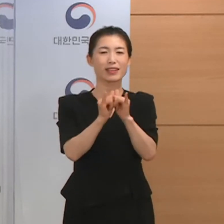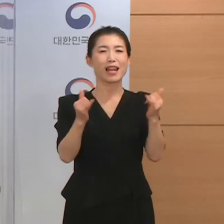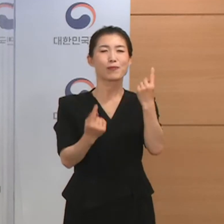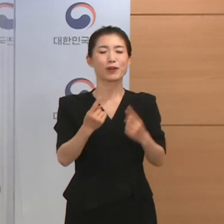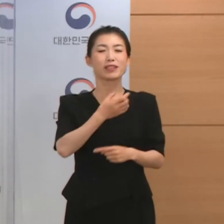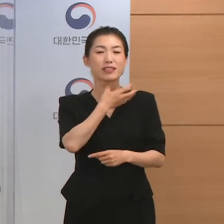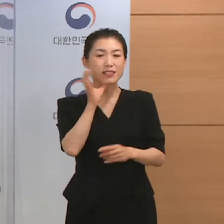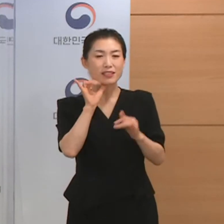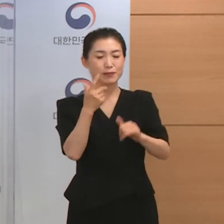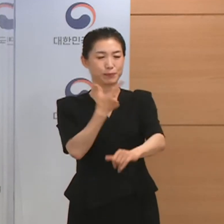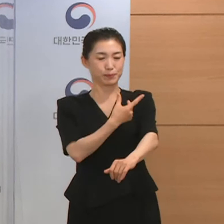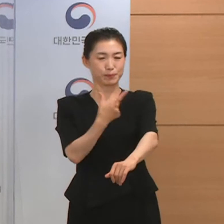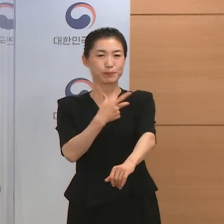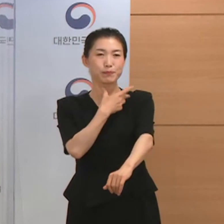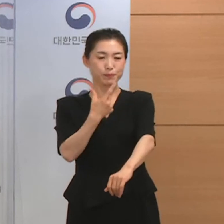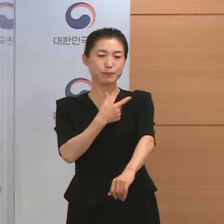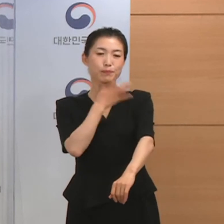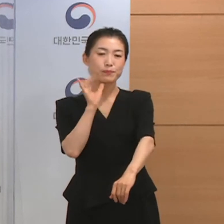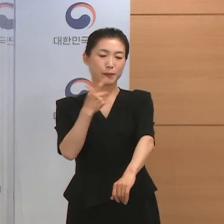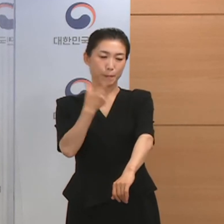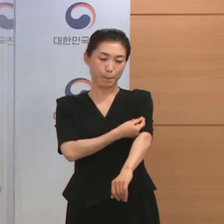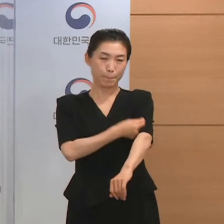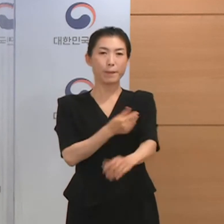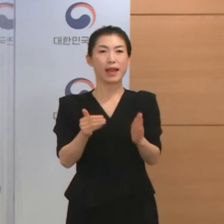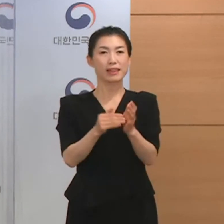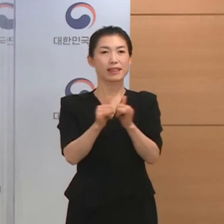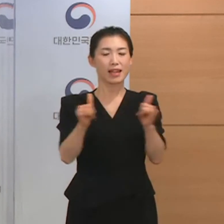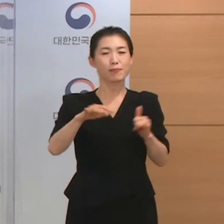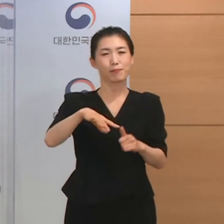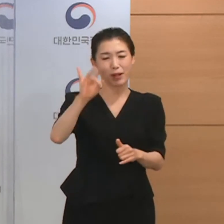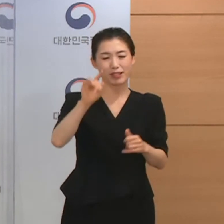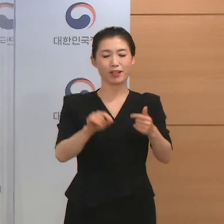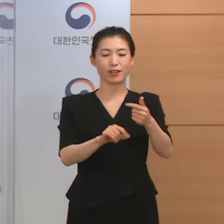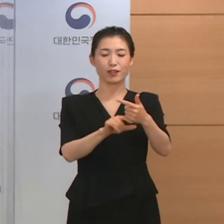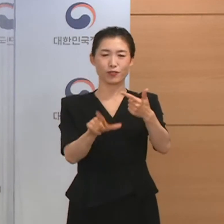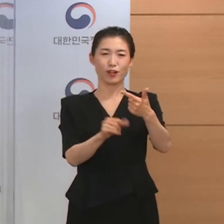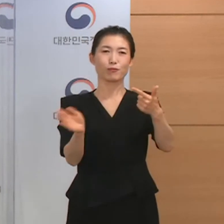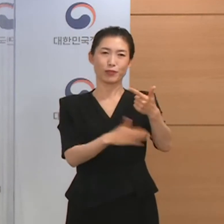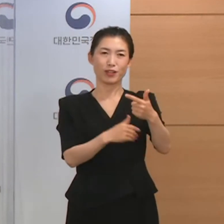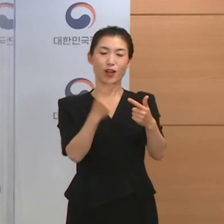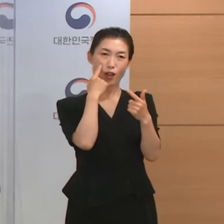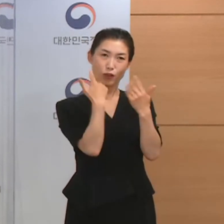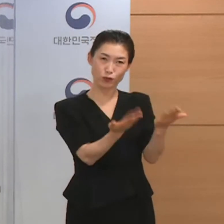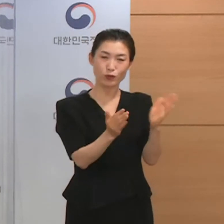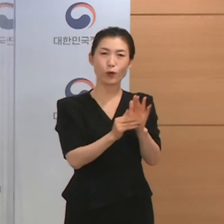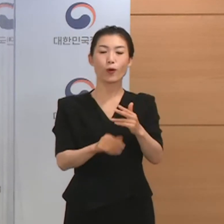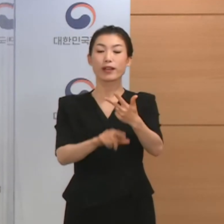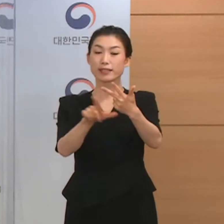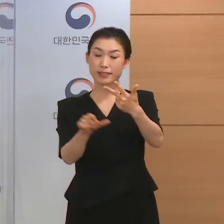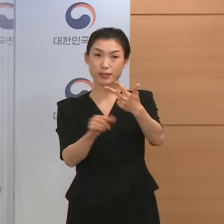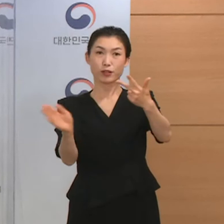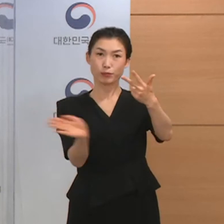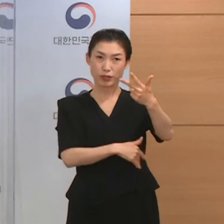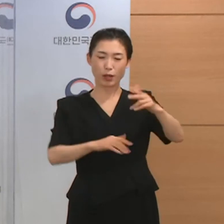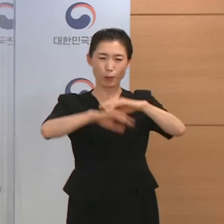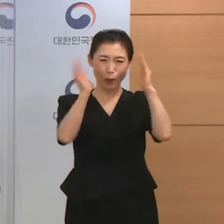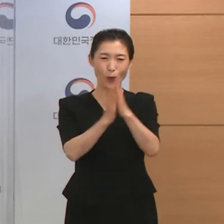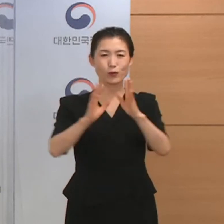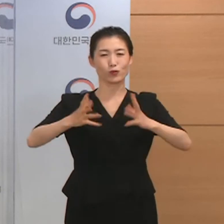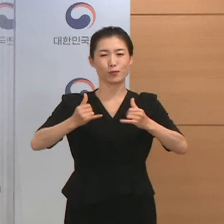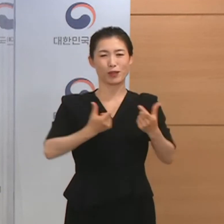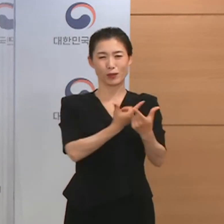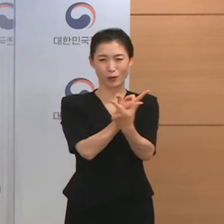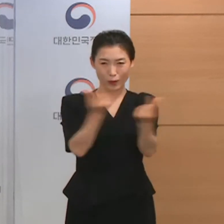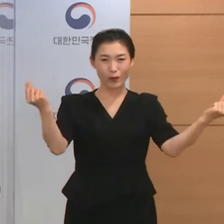되어 있습니다. 7월부터 적용되는 일반 방역 조치 완화들은 전체적으로 전 국민들이 혜택을 볼 수 있는 조치들이 되어